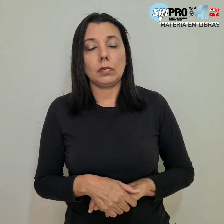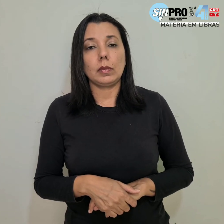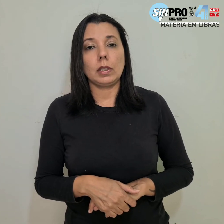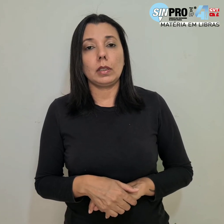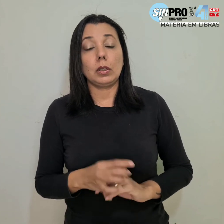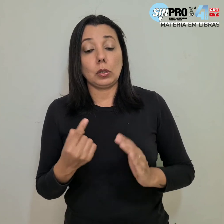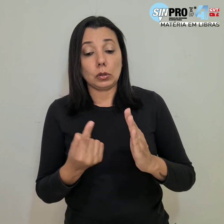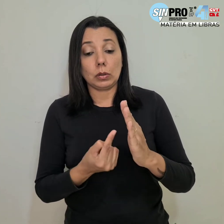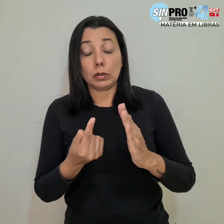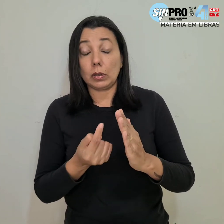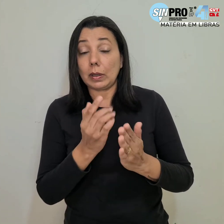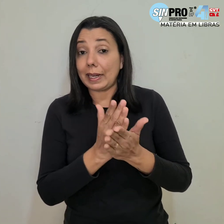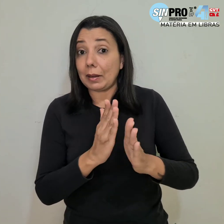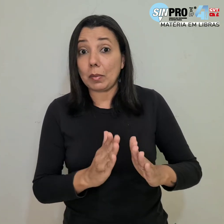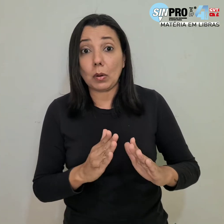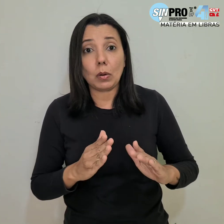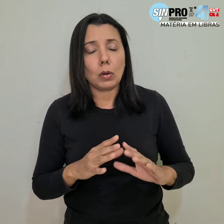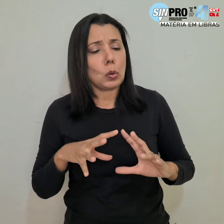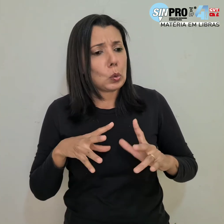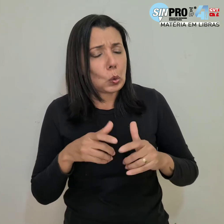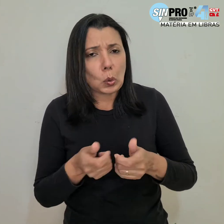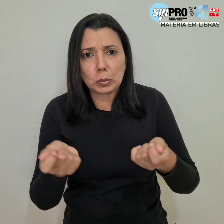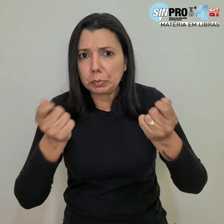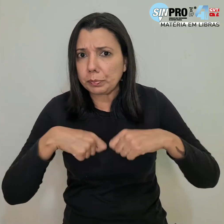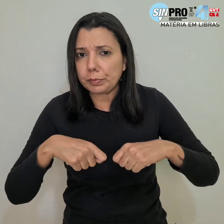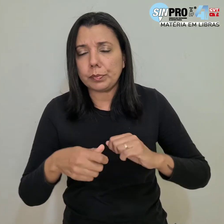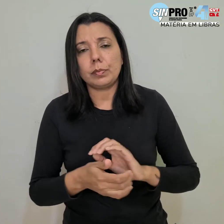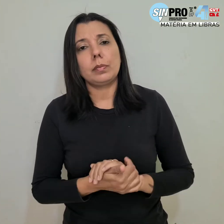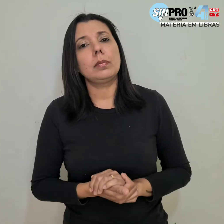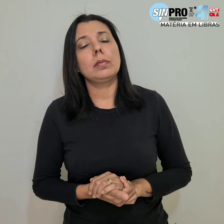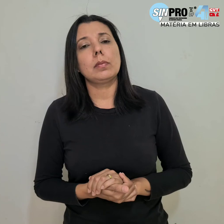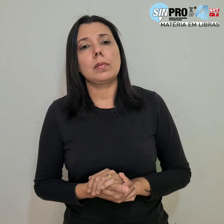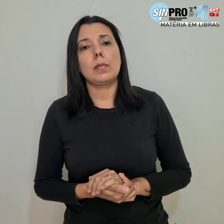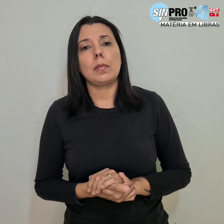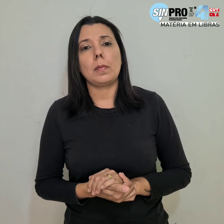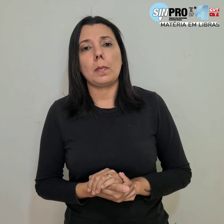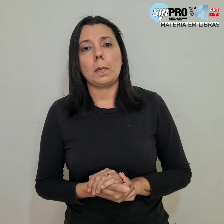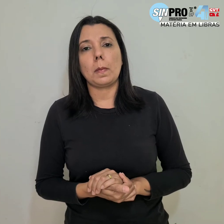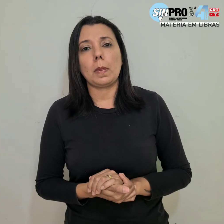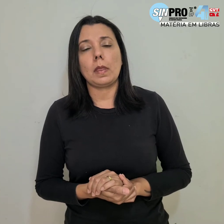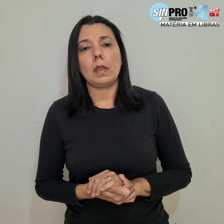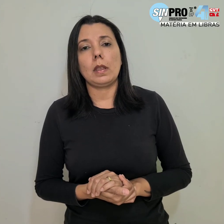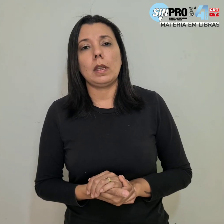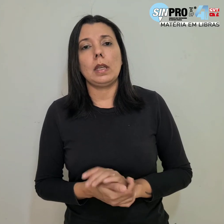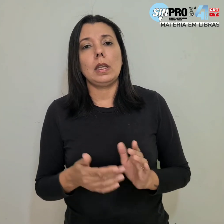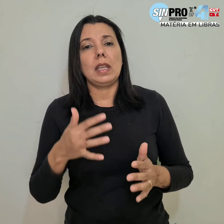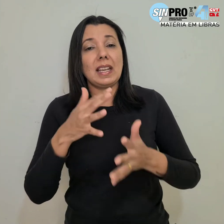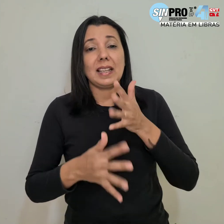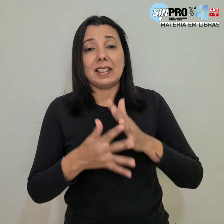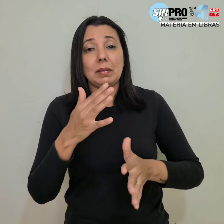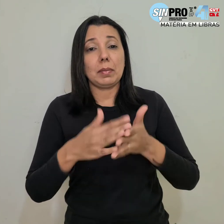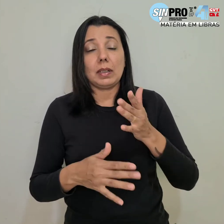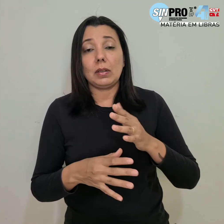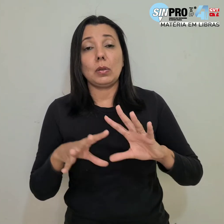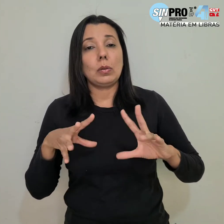Sabotou o isolamento social de todas as formas possíveis e atrapalhou a atuação de todos